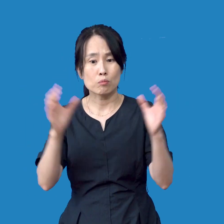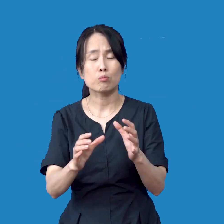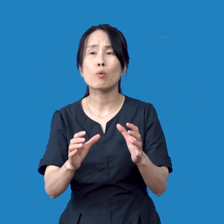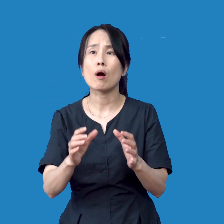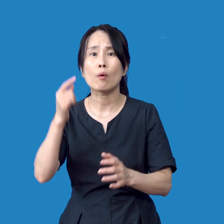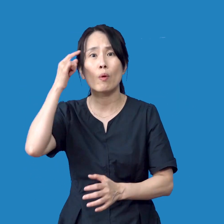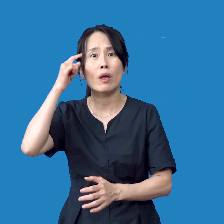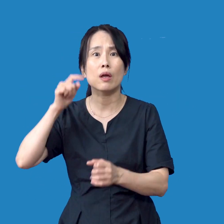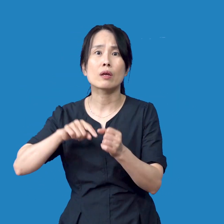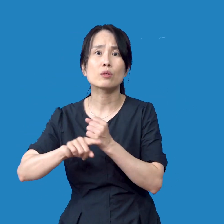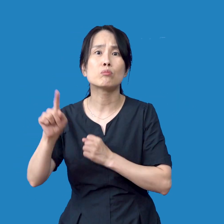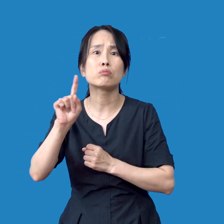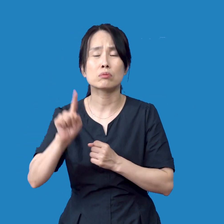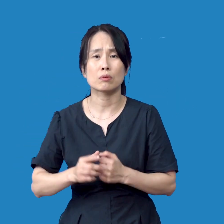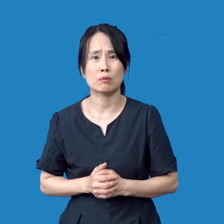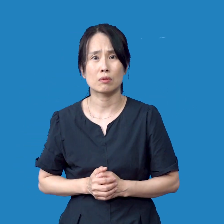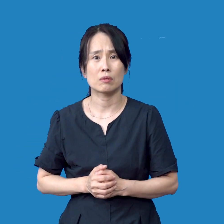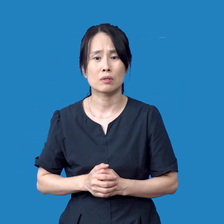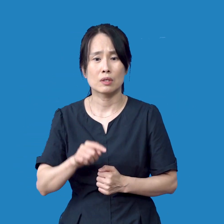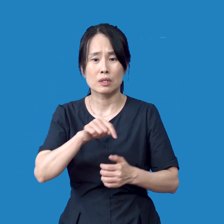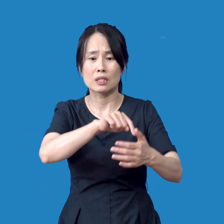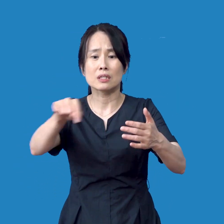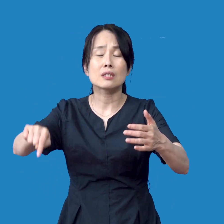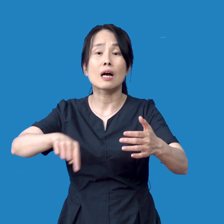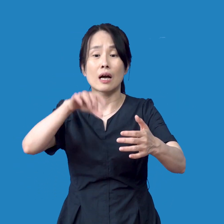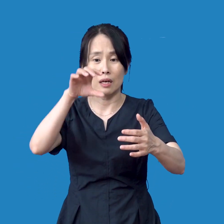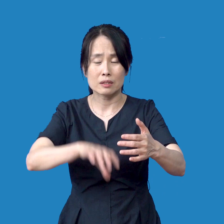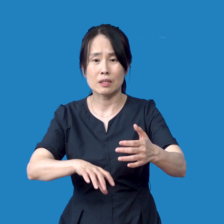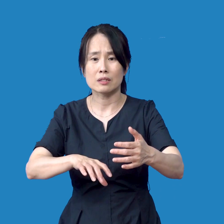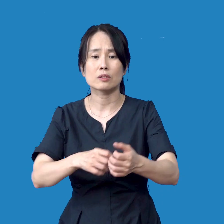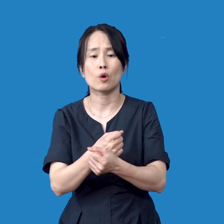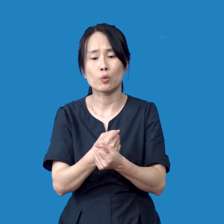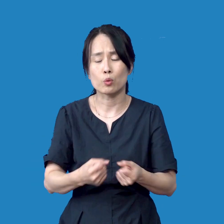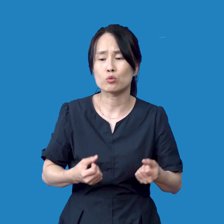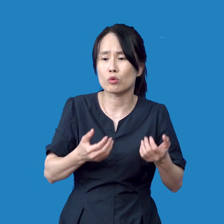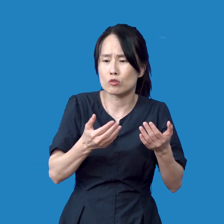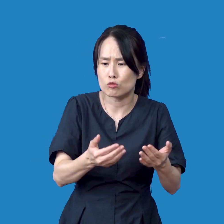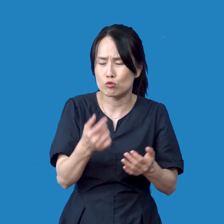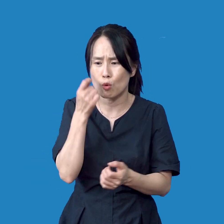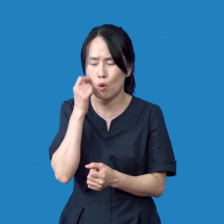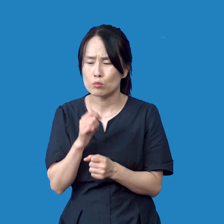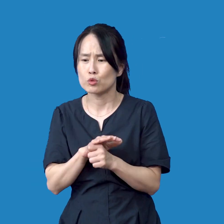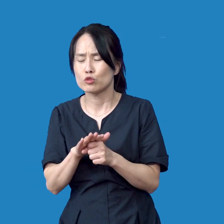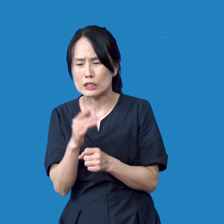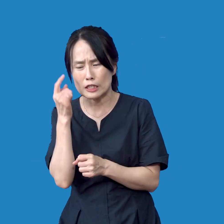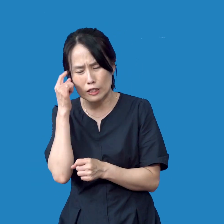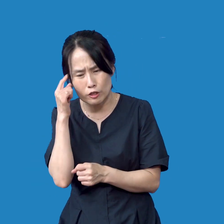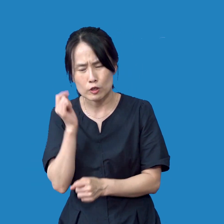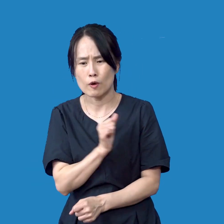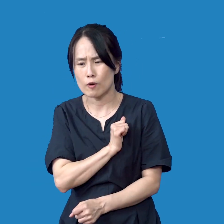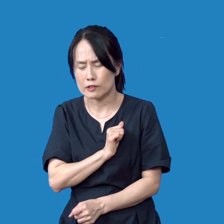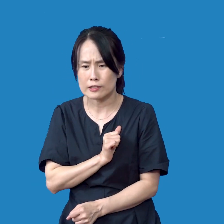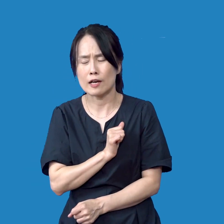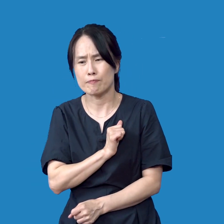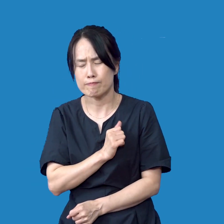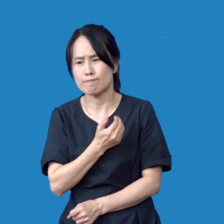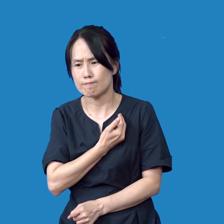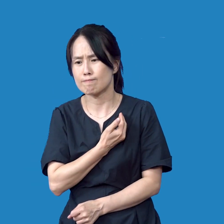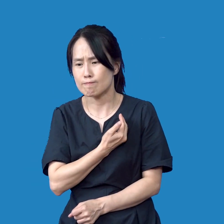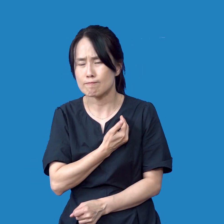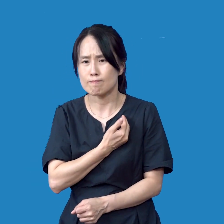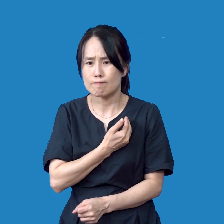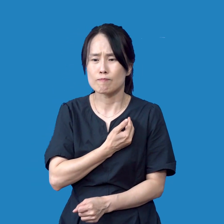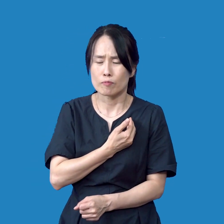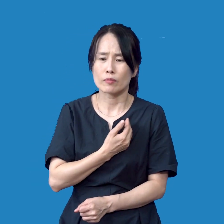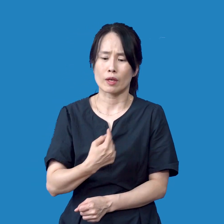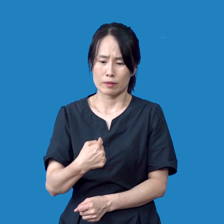모아놨을까요? 그 틈바구니에서 용서하고 불쌍히 여기고 인내하고